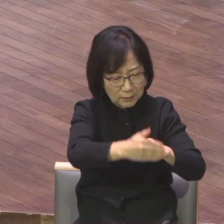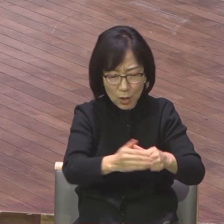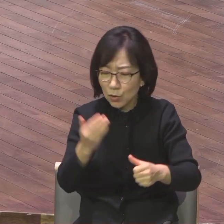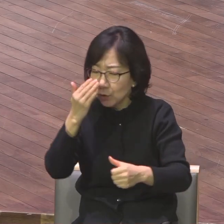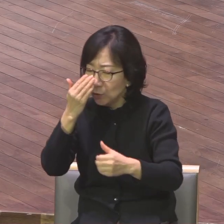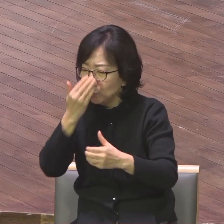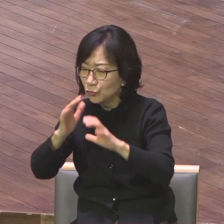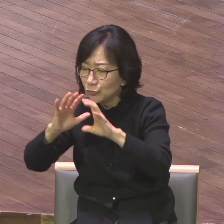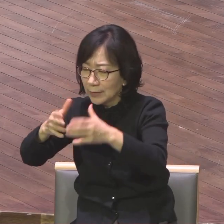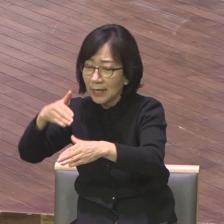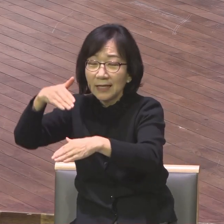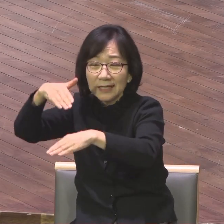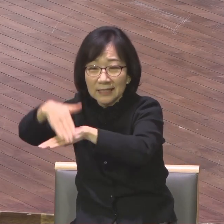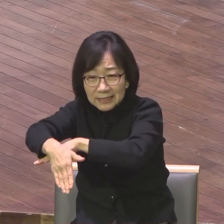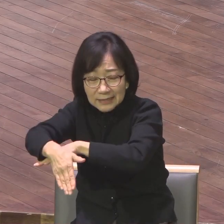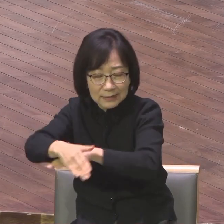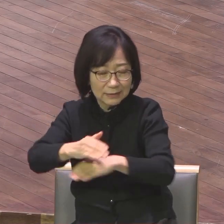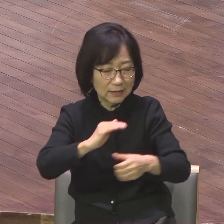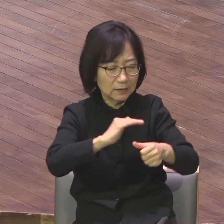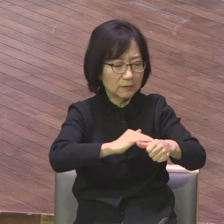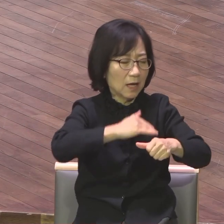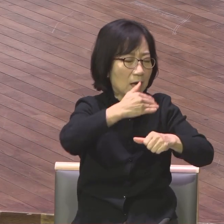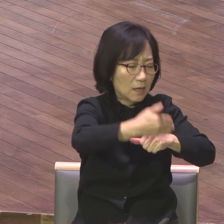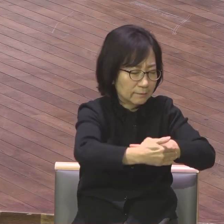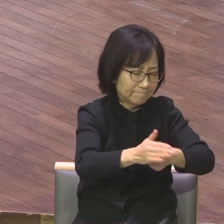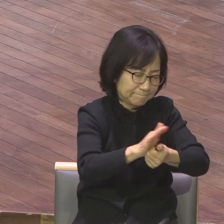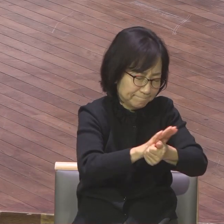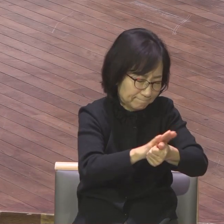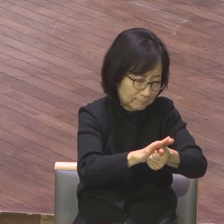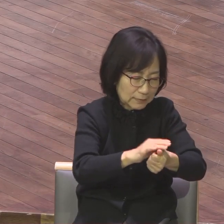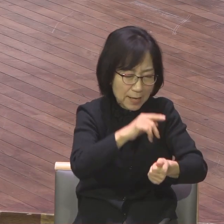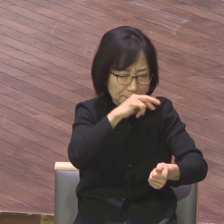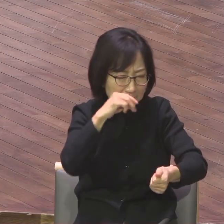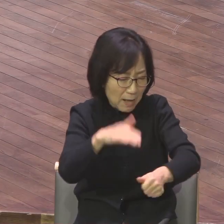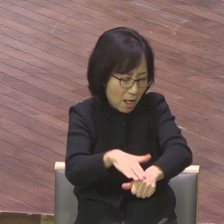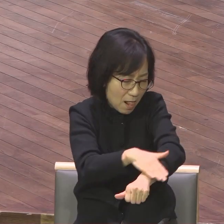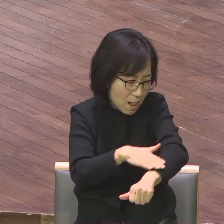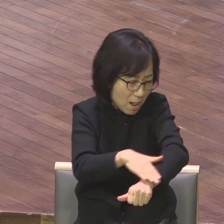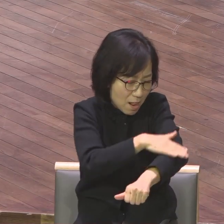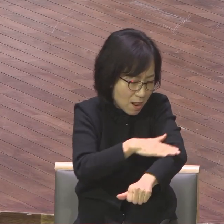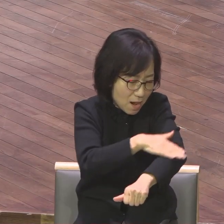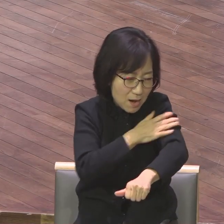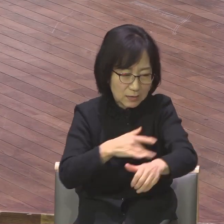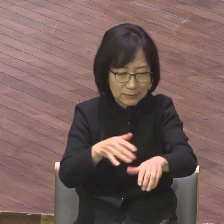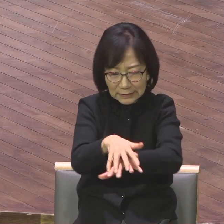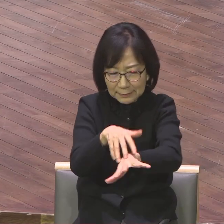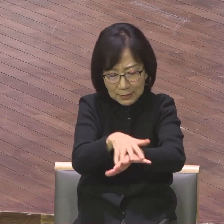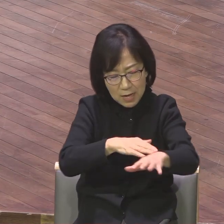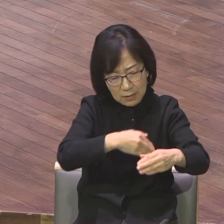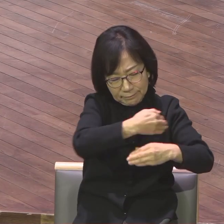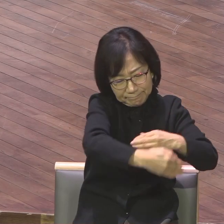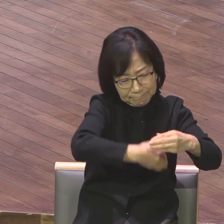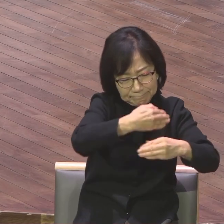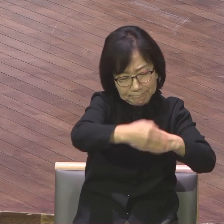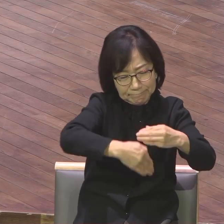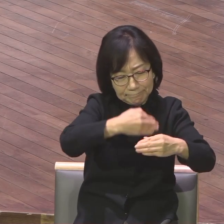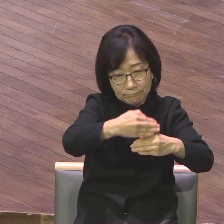진행했다라는 것은 무엇을 의미하느냐? 자신이 예수를